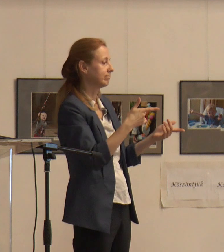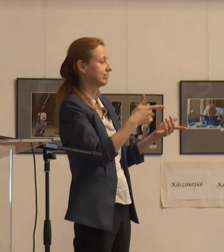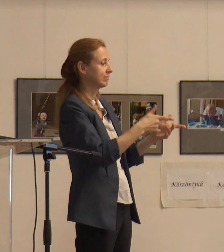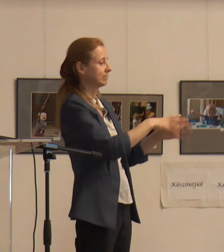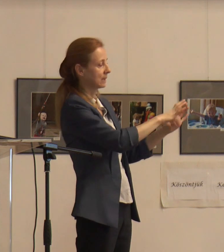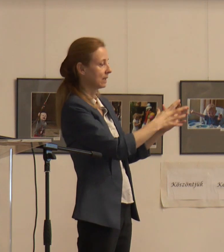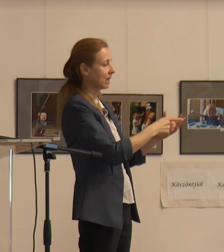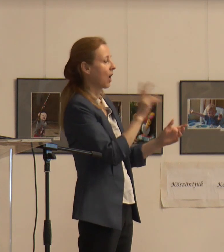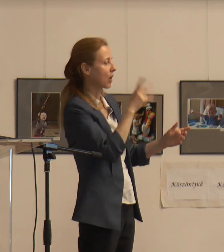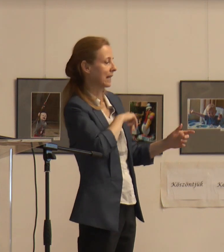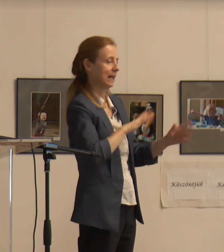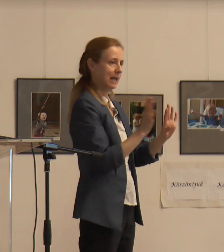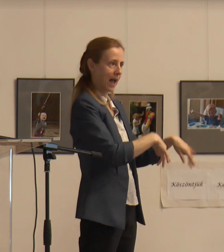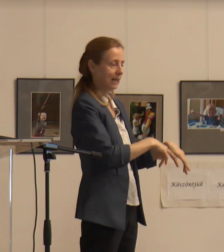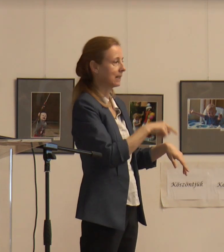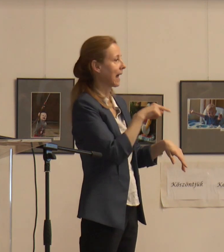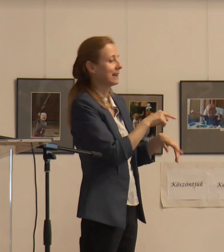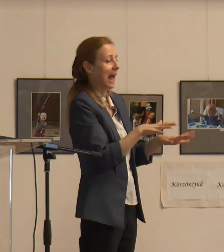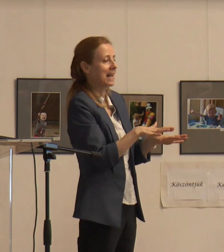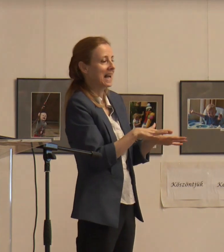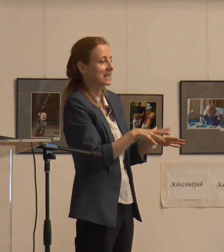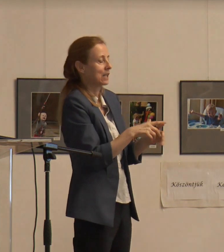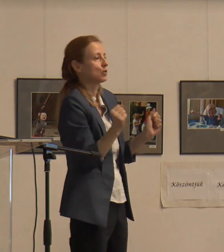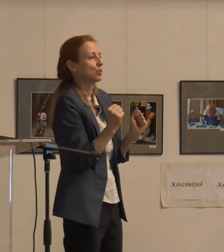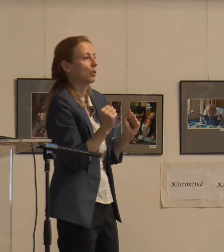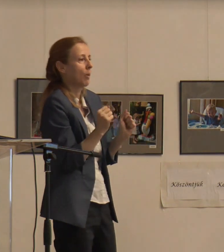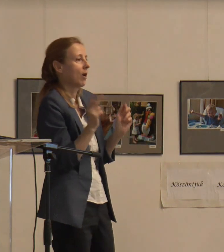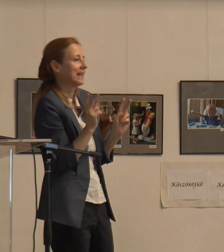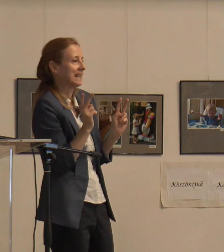aki lelke, ne reszkessünk a hidegbe.